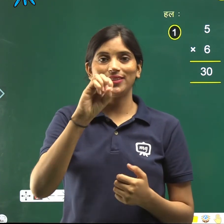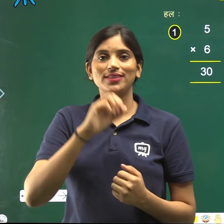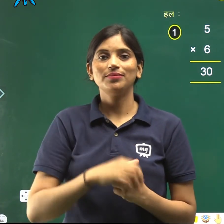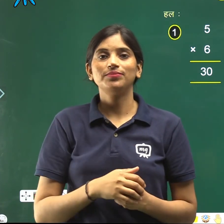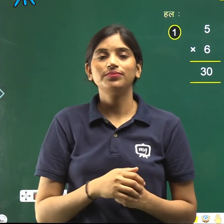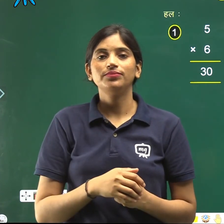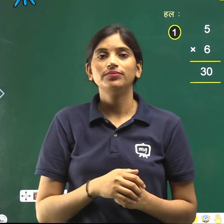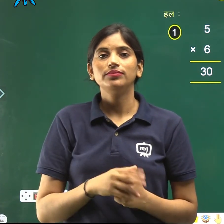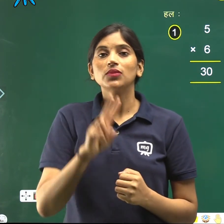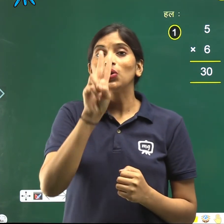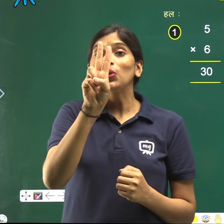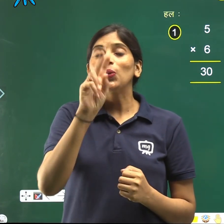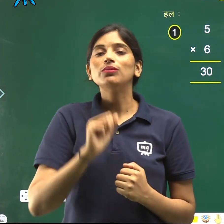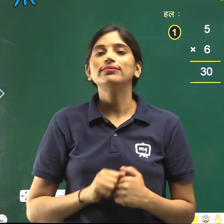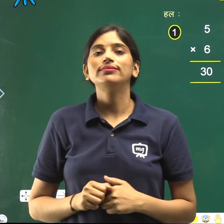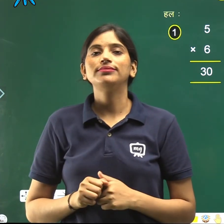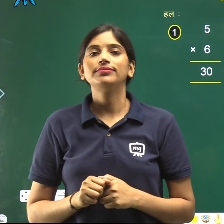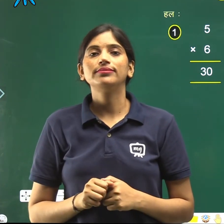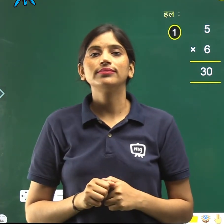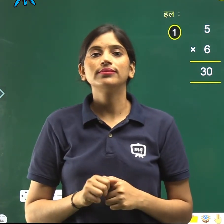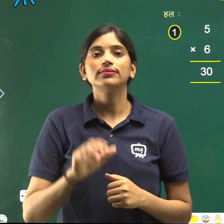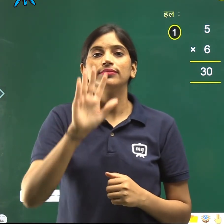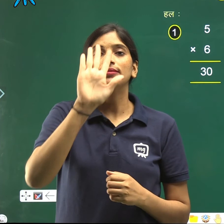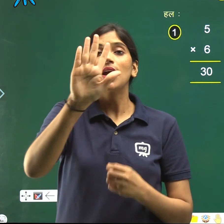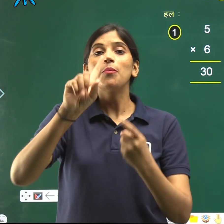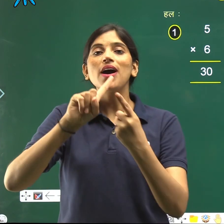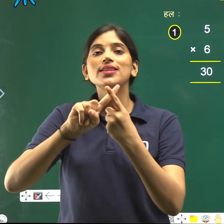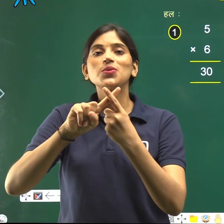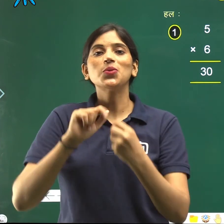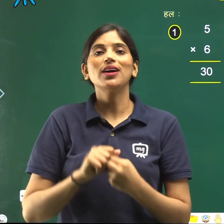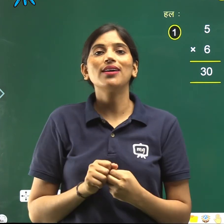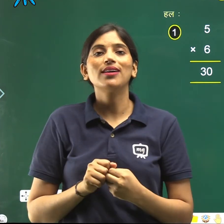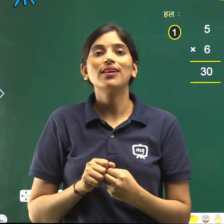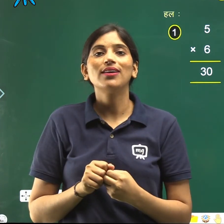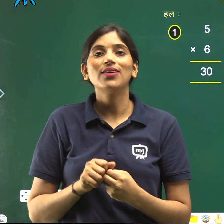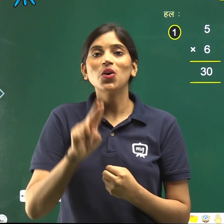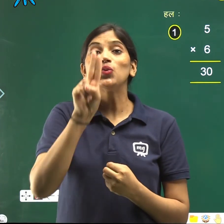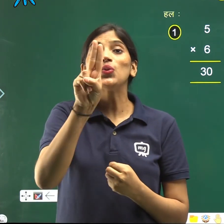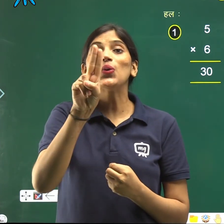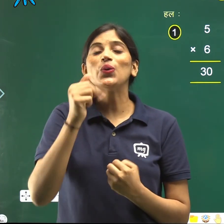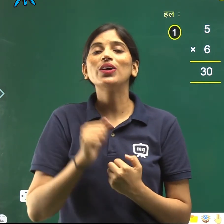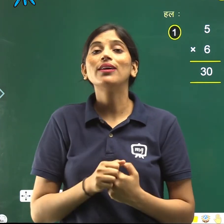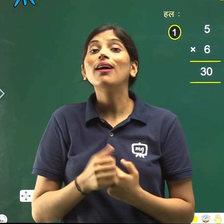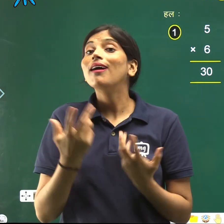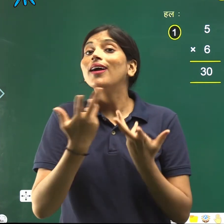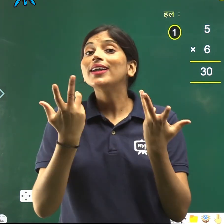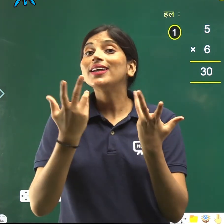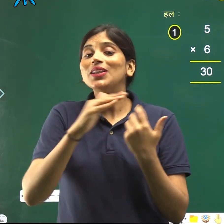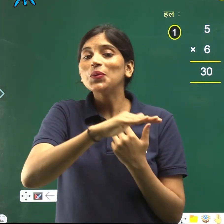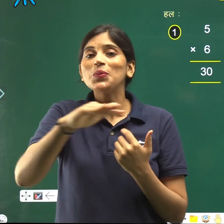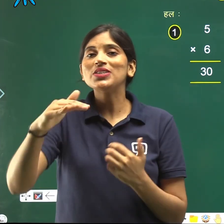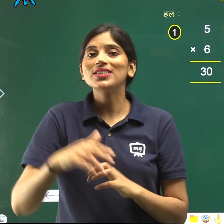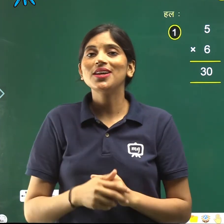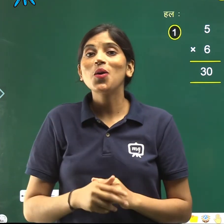30। 2, 5 गुणा 2 कितने होते हैं